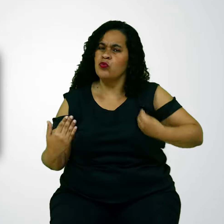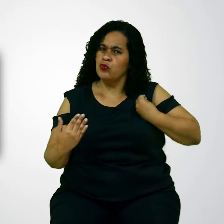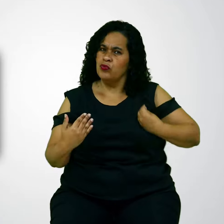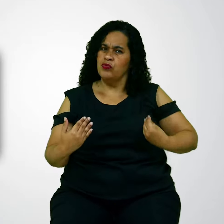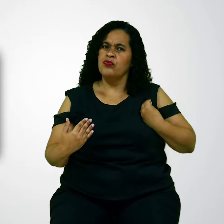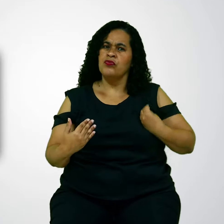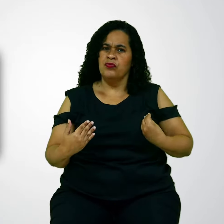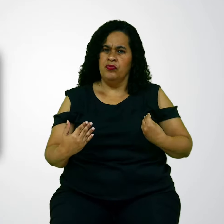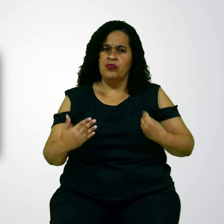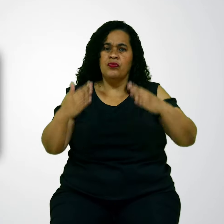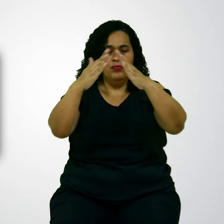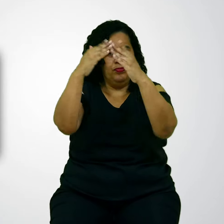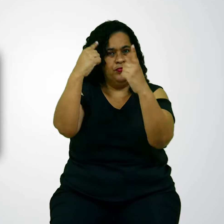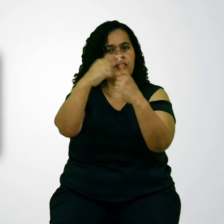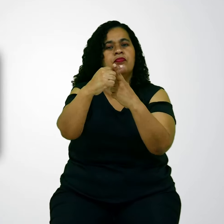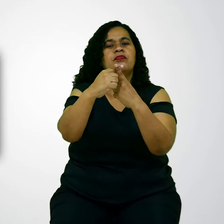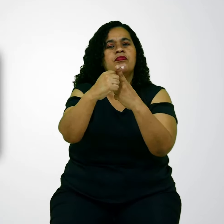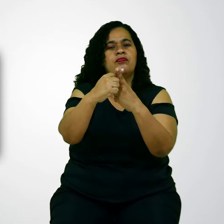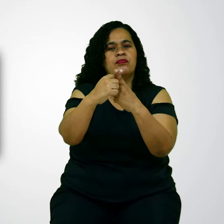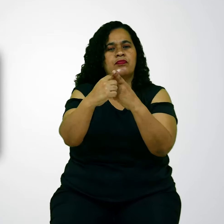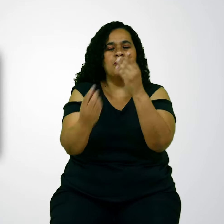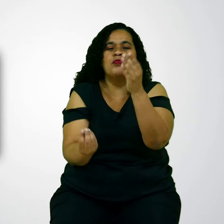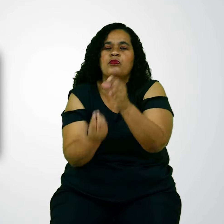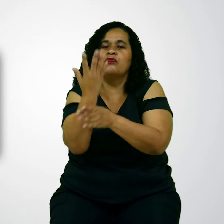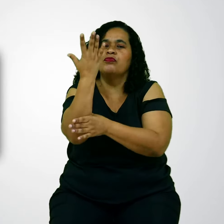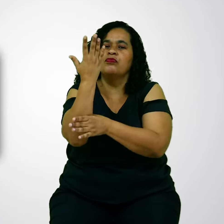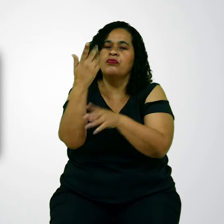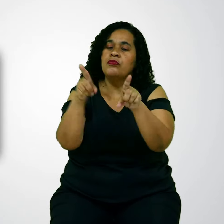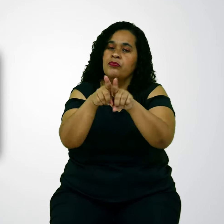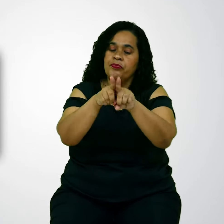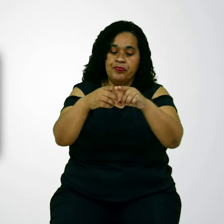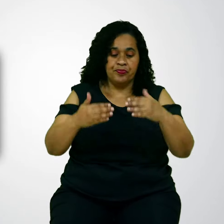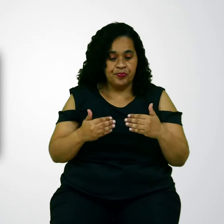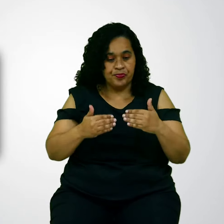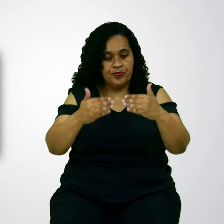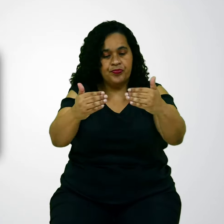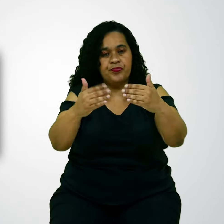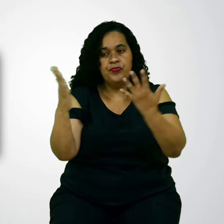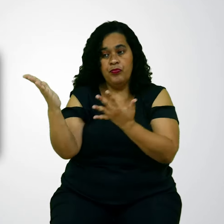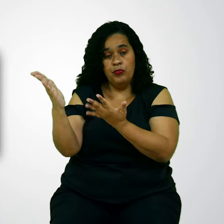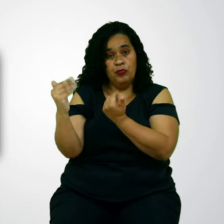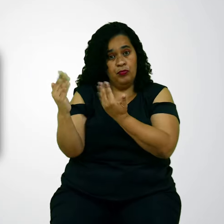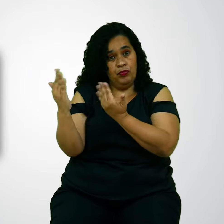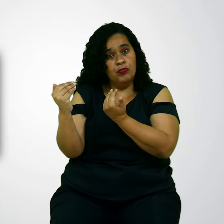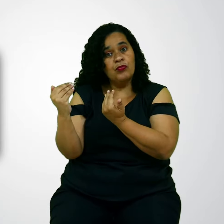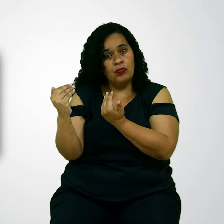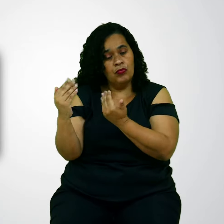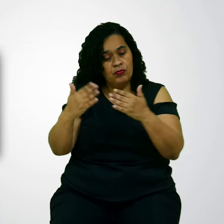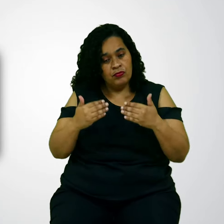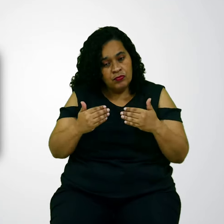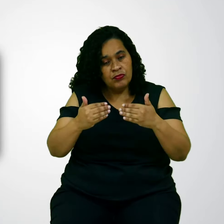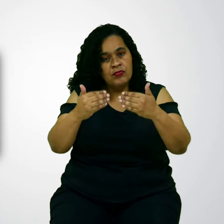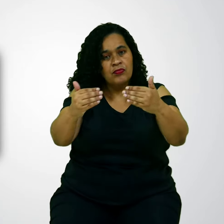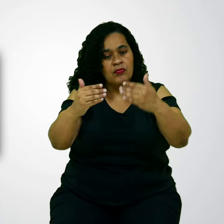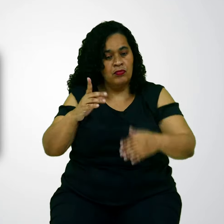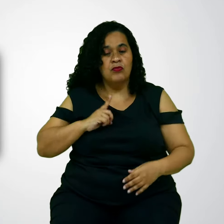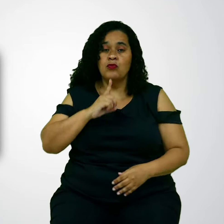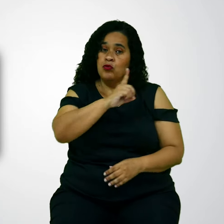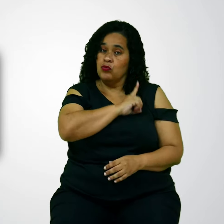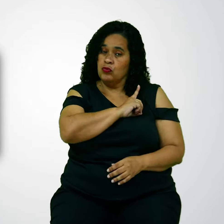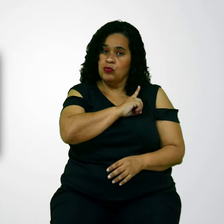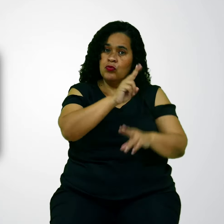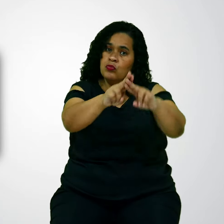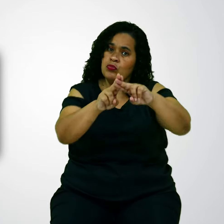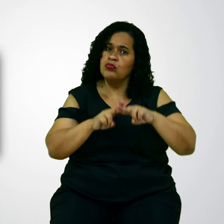Assim como ministério de jovens, ministério de diaconia, tudo isso que a gente tem falado aqui, só tem sentido na igreja. Então isso que você falou, não tem por que